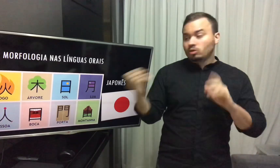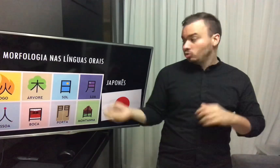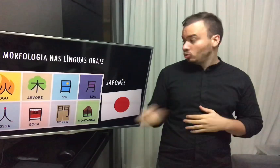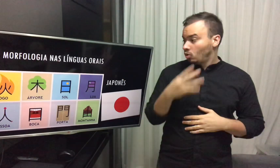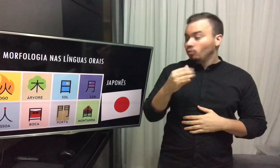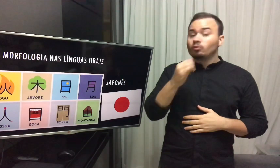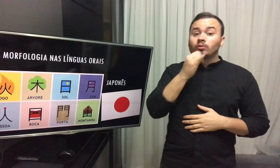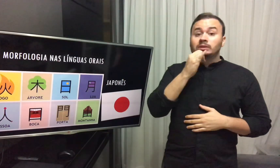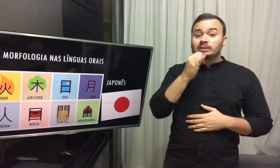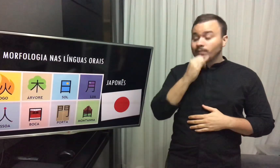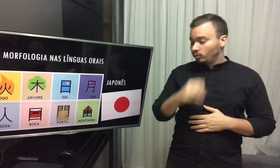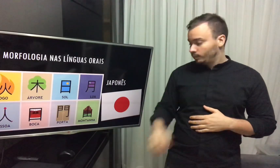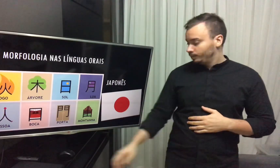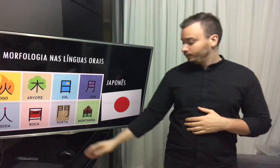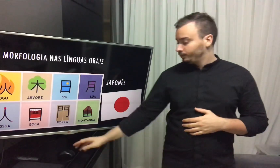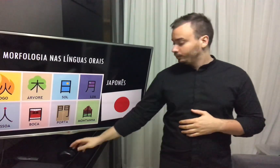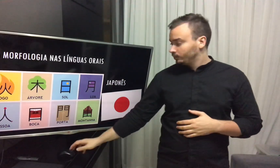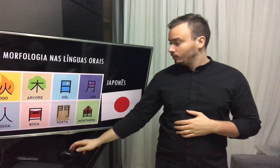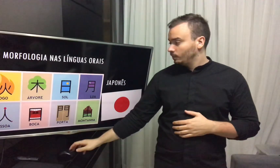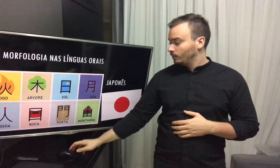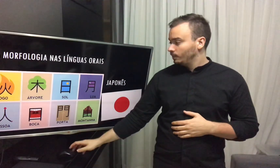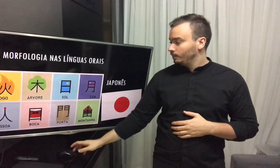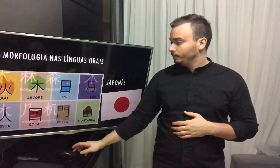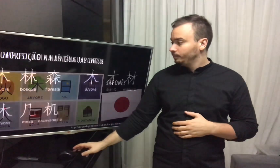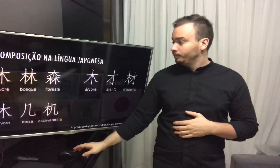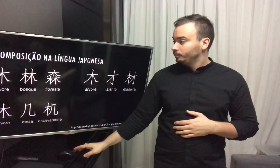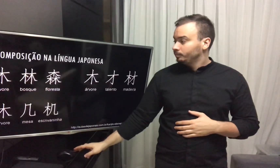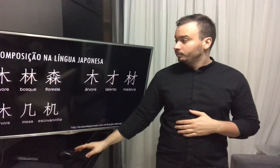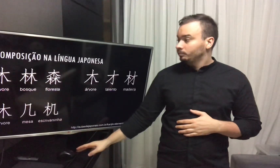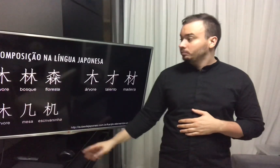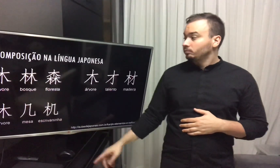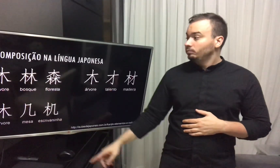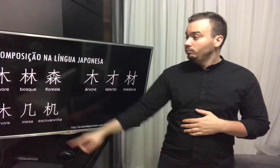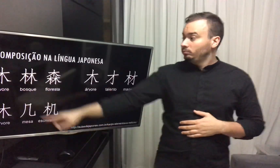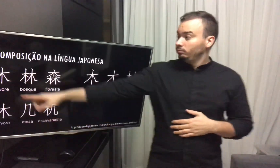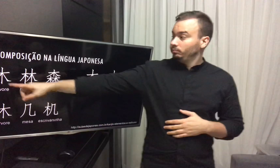completos. E é bastante similar ao que acontece com a Libras.